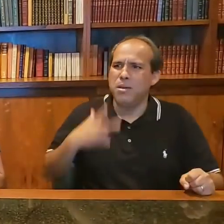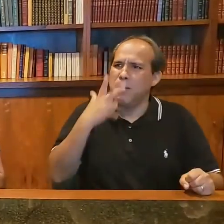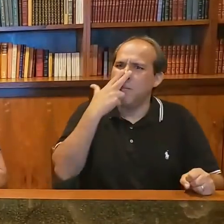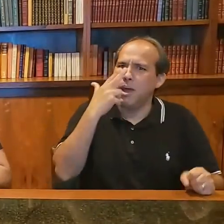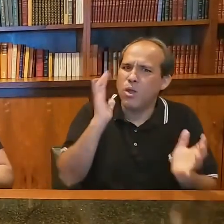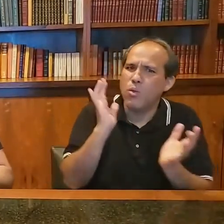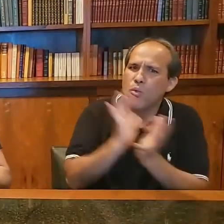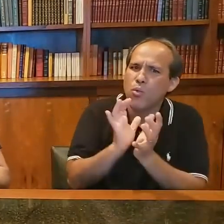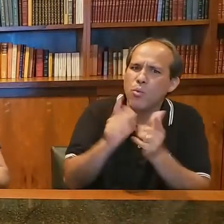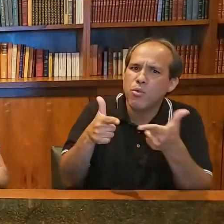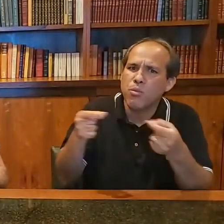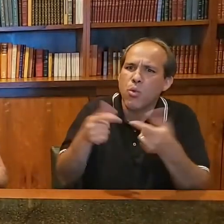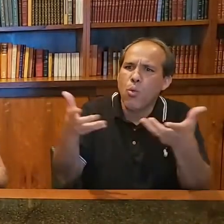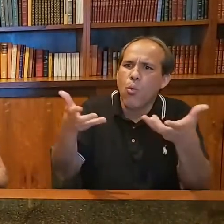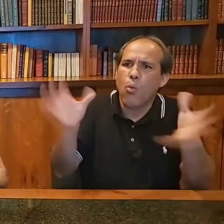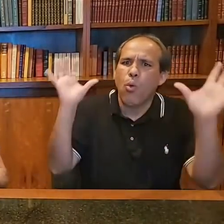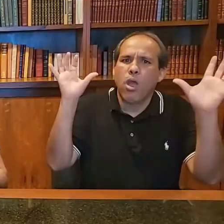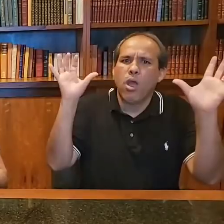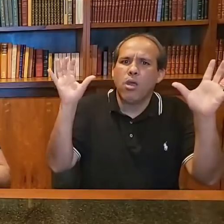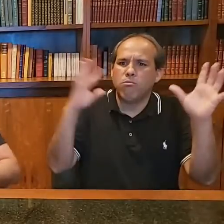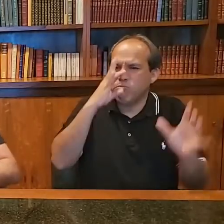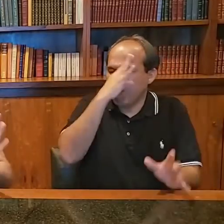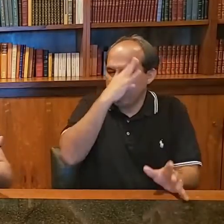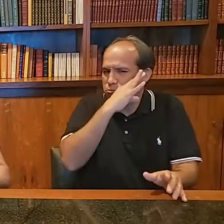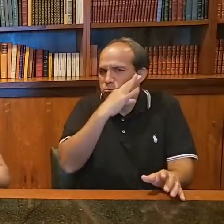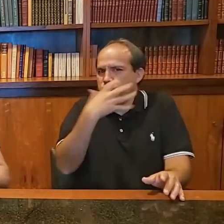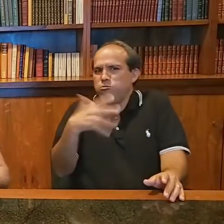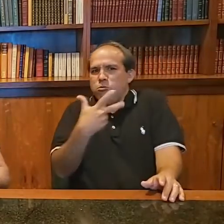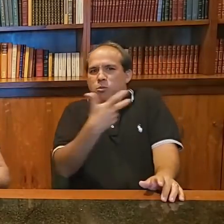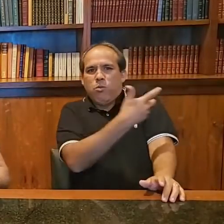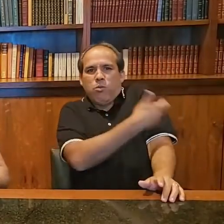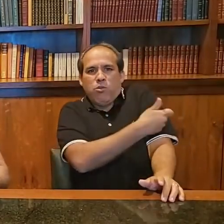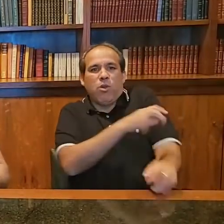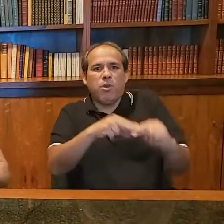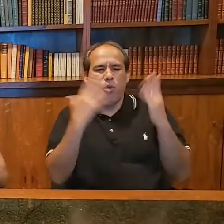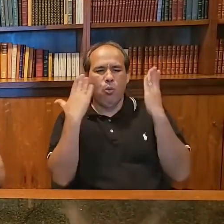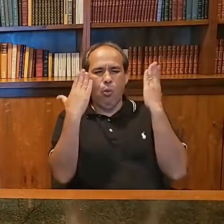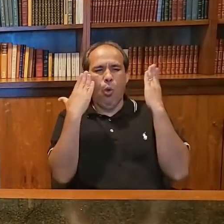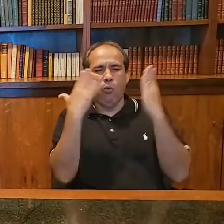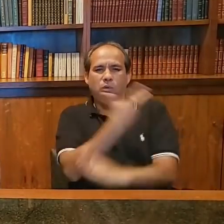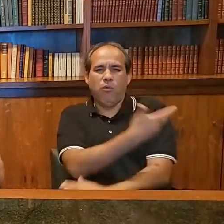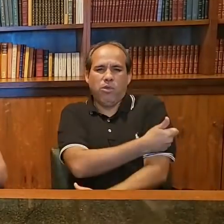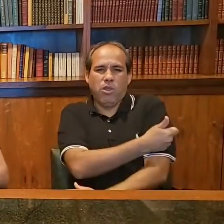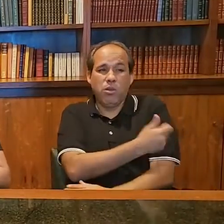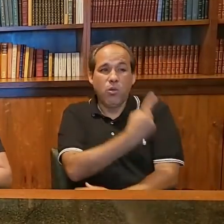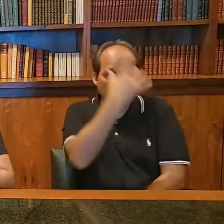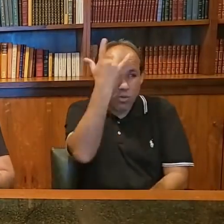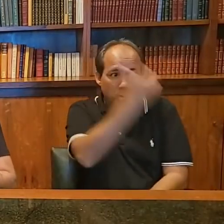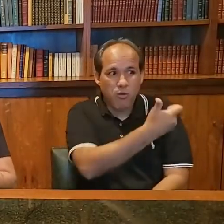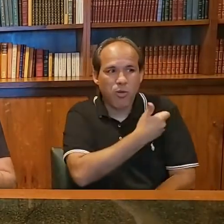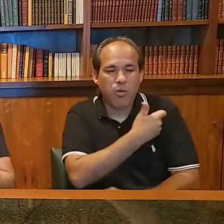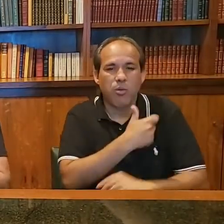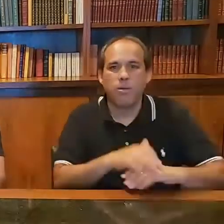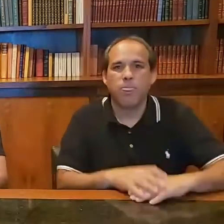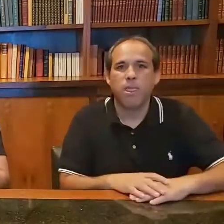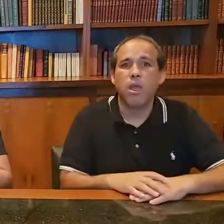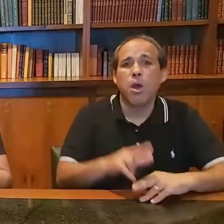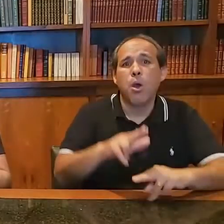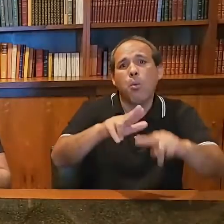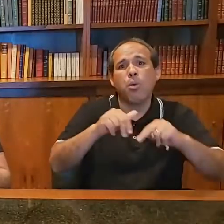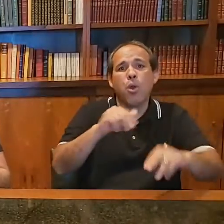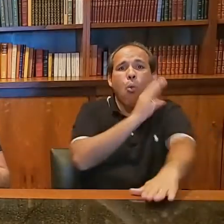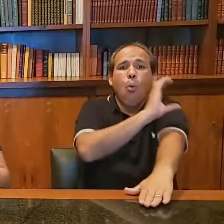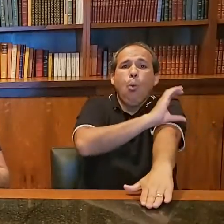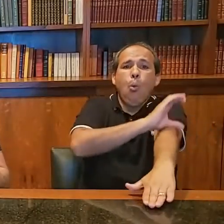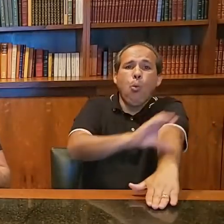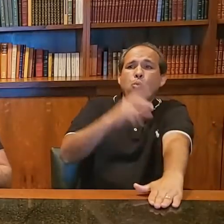japonês está relutando em se vacinar. Ele está desconfiando da vacina. E daí um cara me disse, mas é cultura